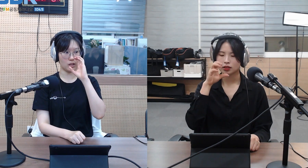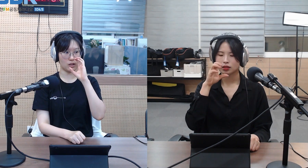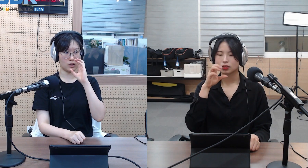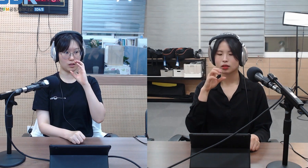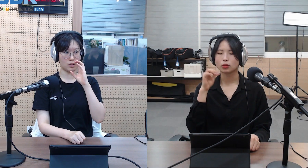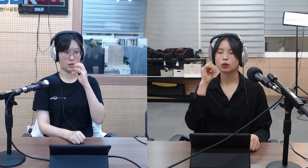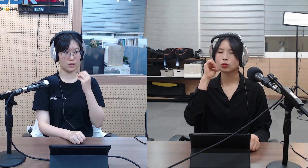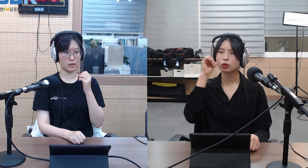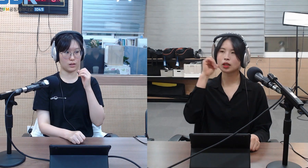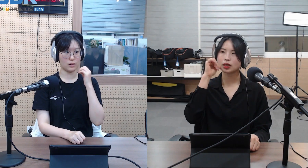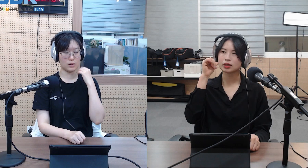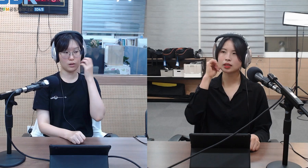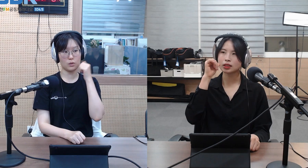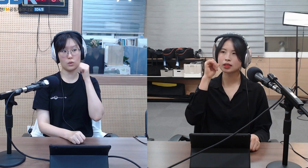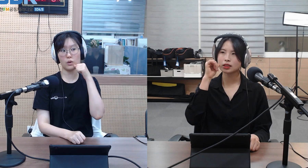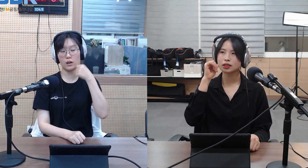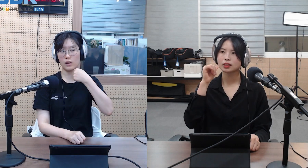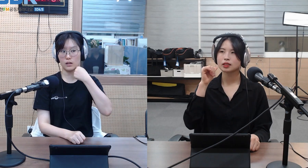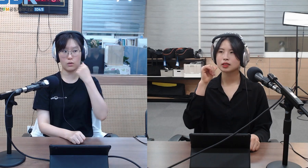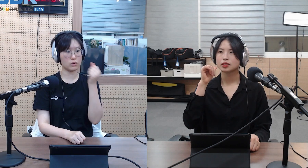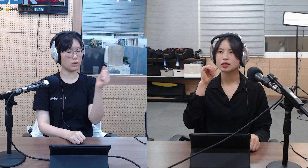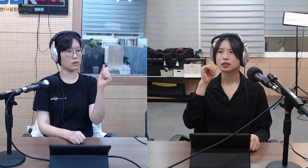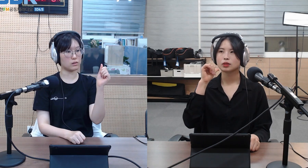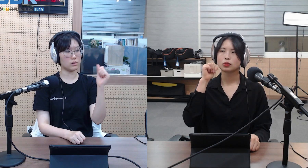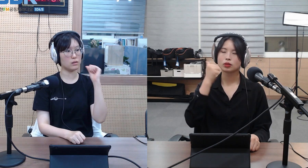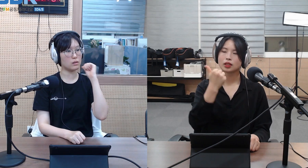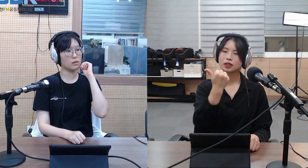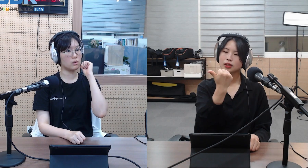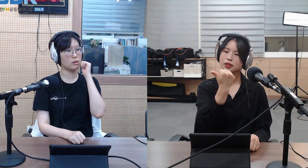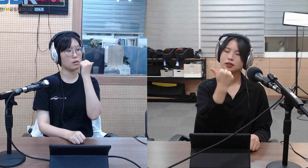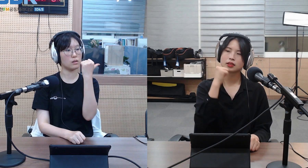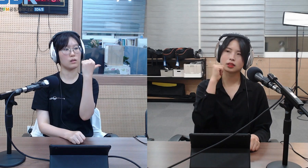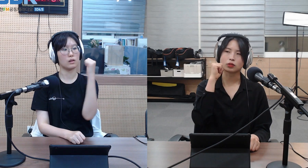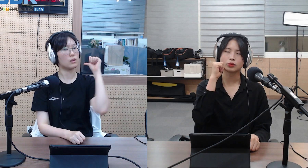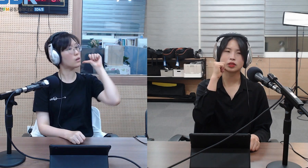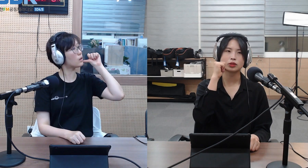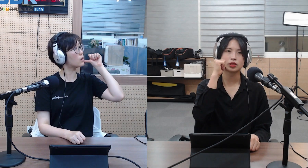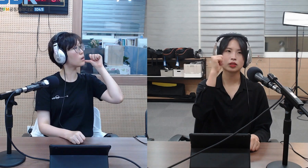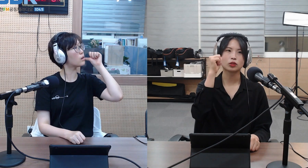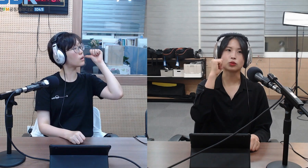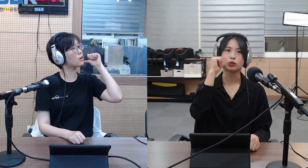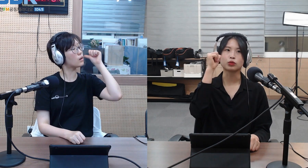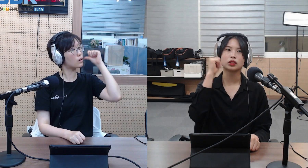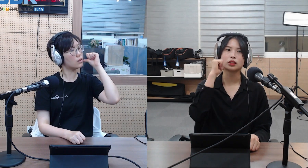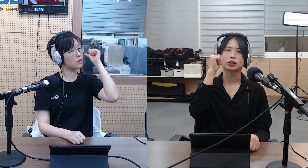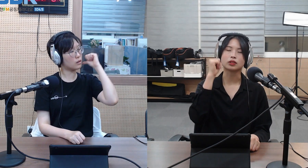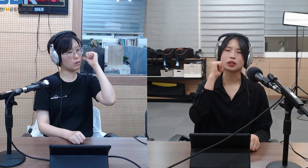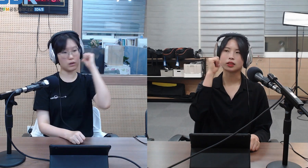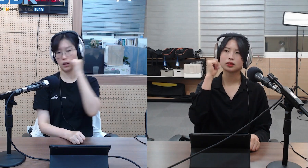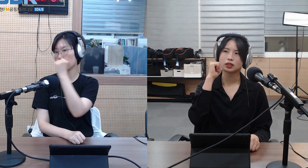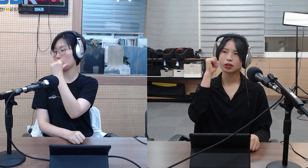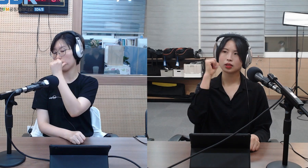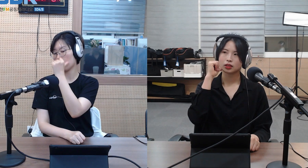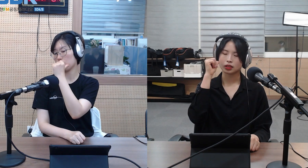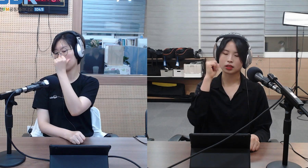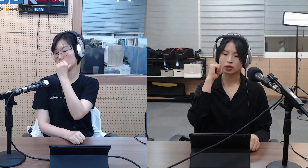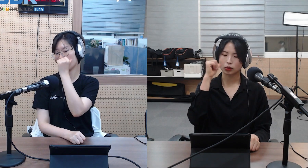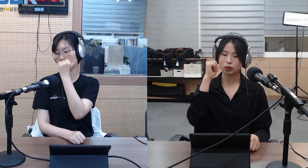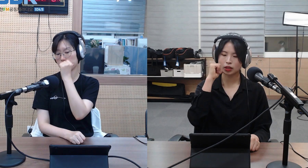음료는 콜라를 어떻게 했지? 콜라를 엄지로 해서 올리는 거예요. 콜라. 네,